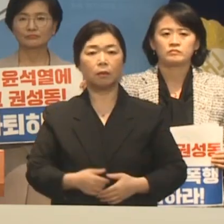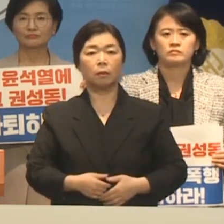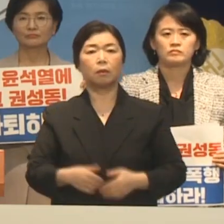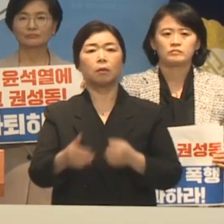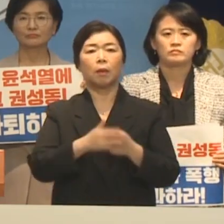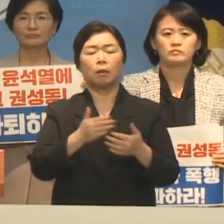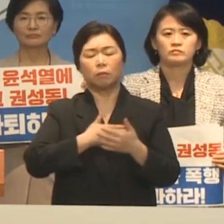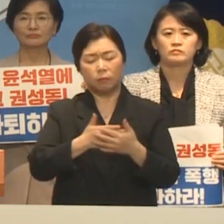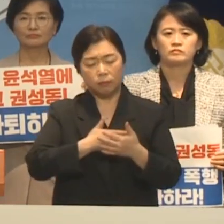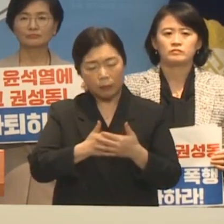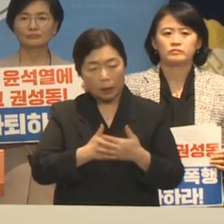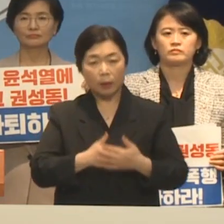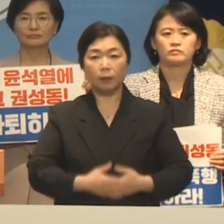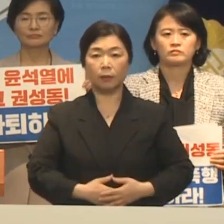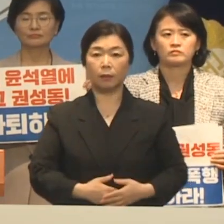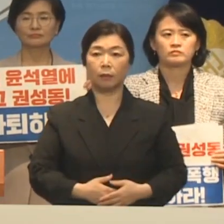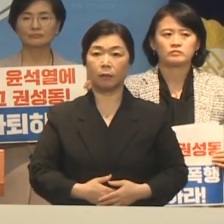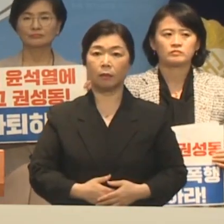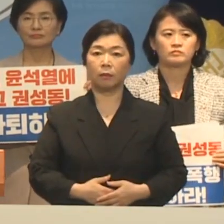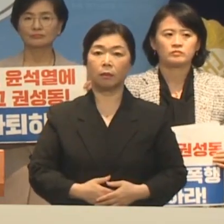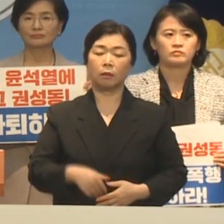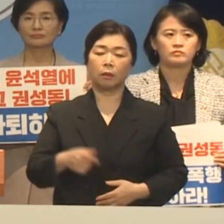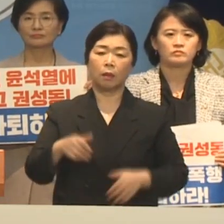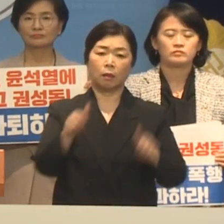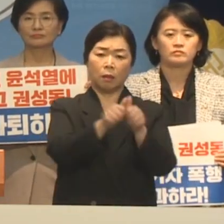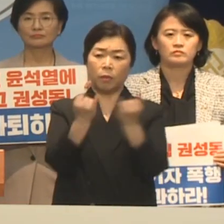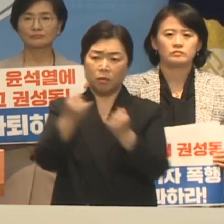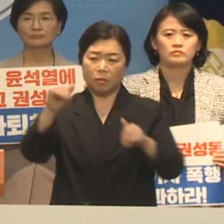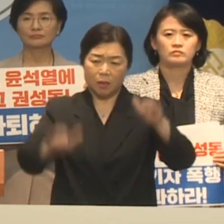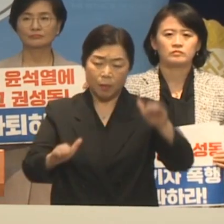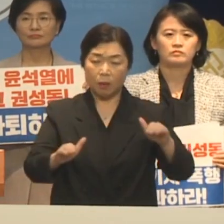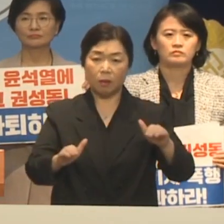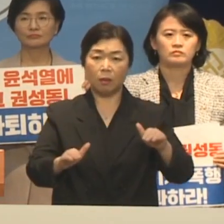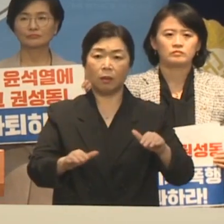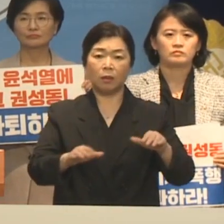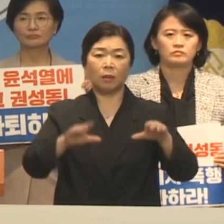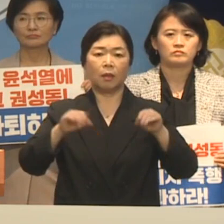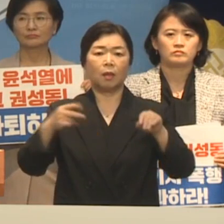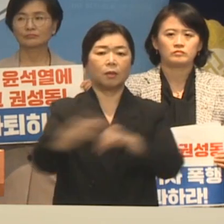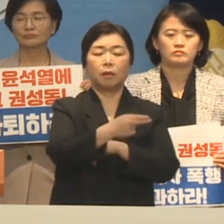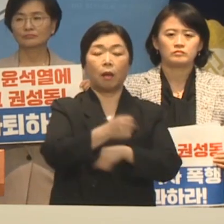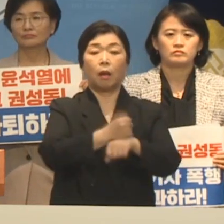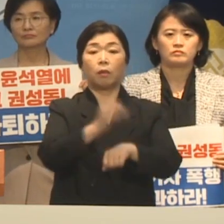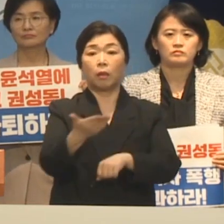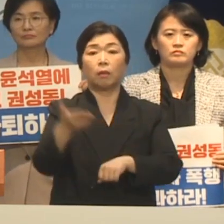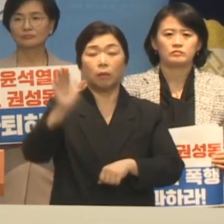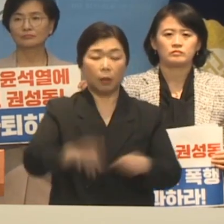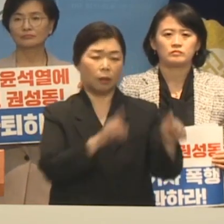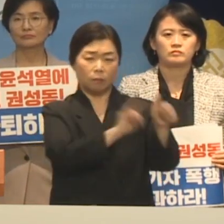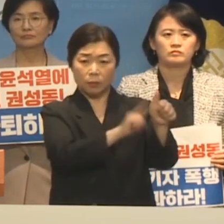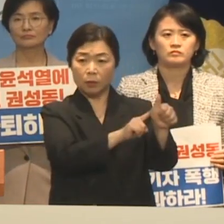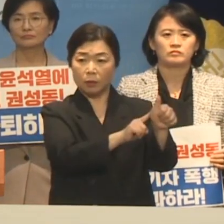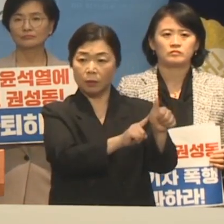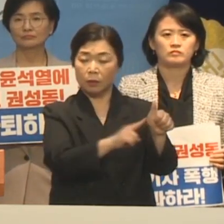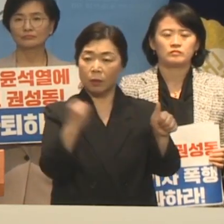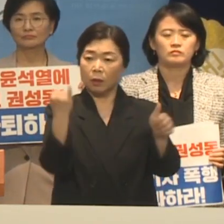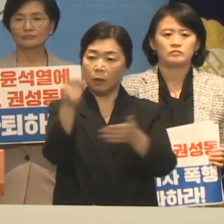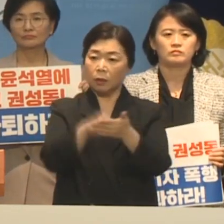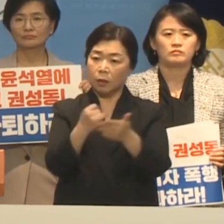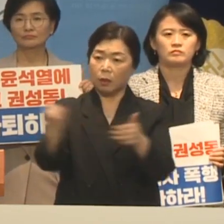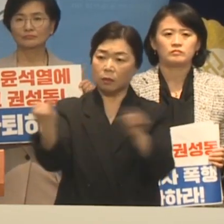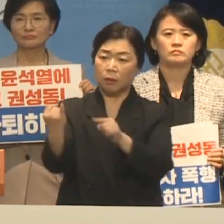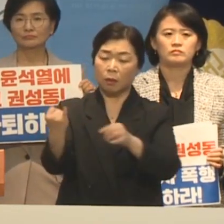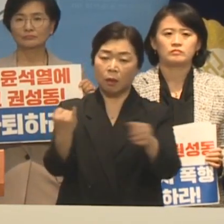속에 살아갑니다. 그러한 성차별을 근절해야 할 책무가 있는 공당의 정치인이 여성